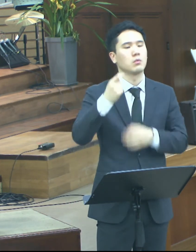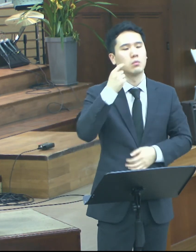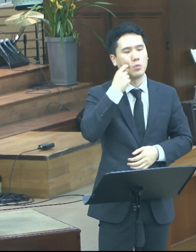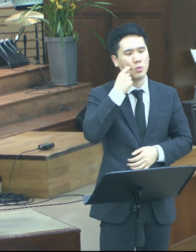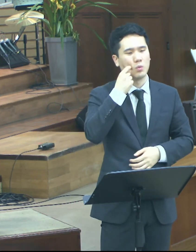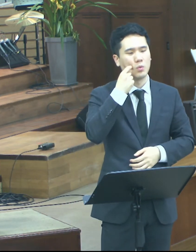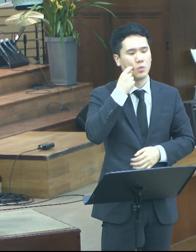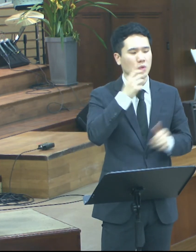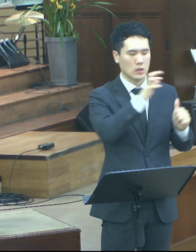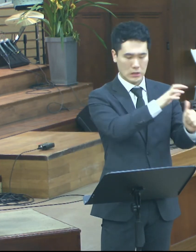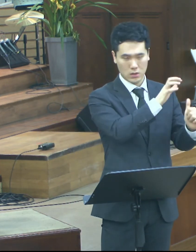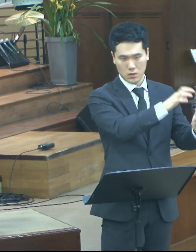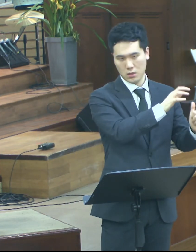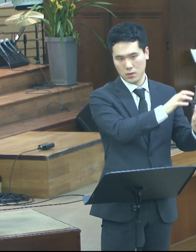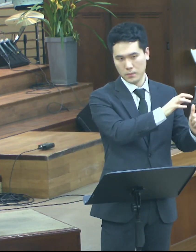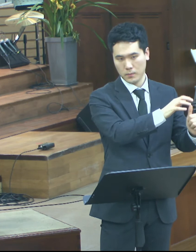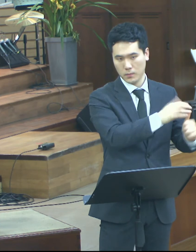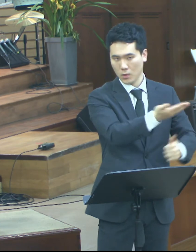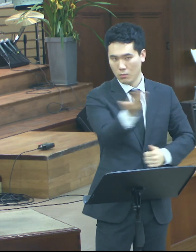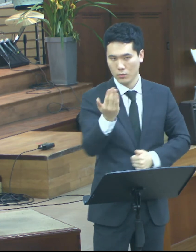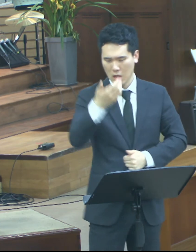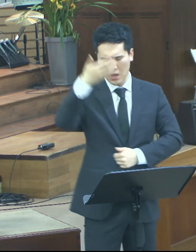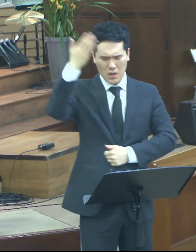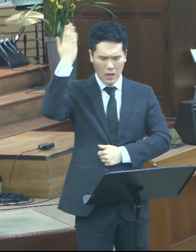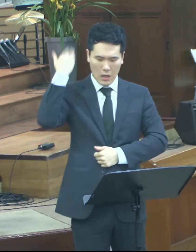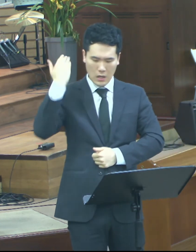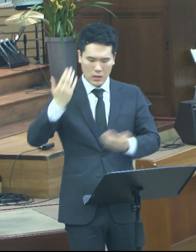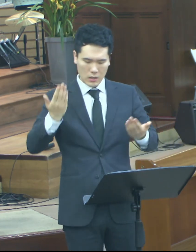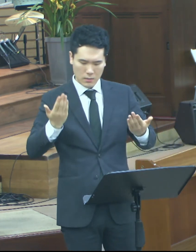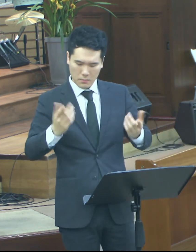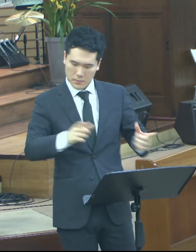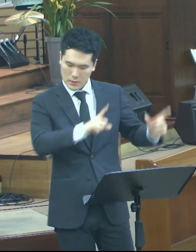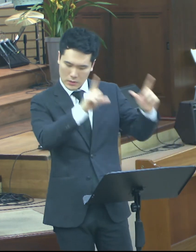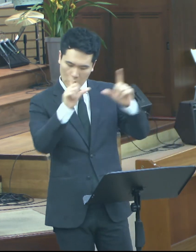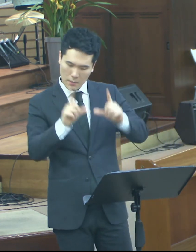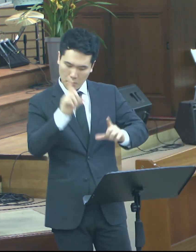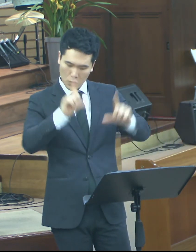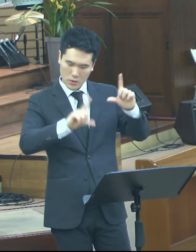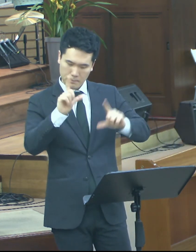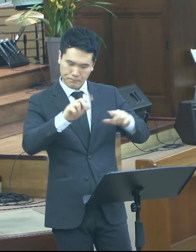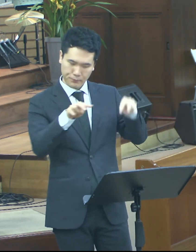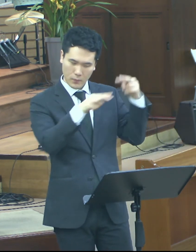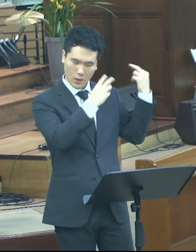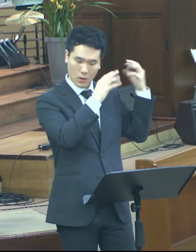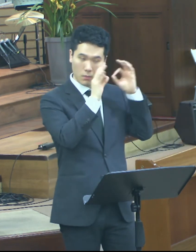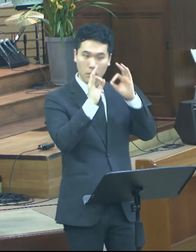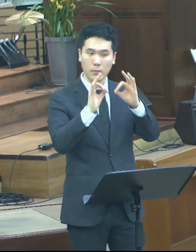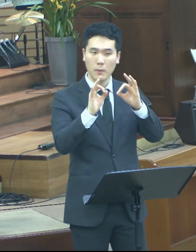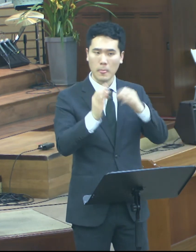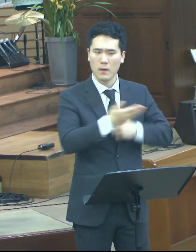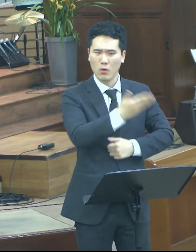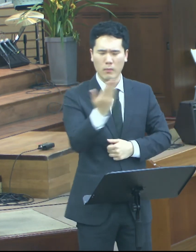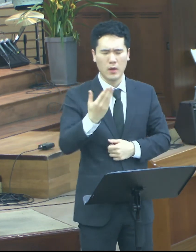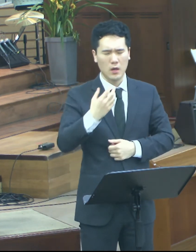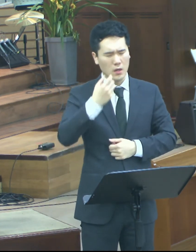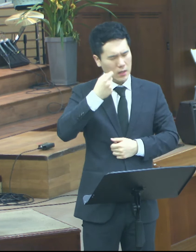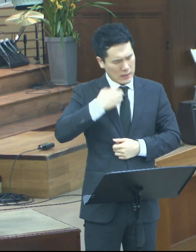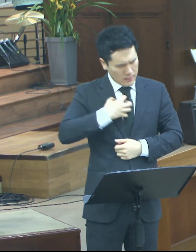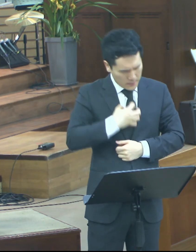삶을 이렇게 돌아보면 여러분이 고생하고 아파하고 힘들어하고 할 때 눈물 흘리고 어려워하고 선택에 고민이